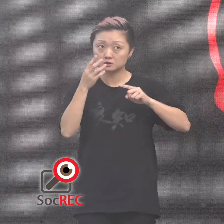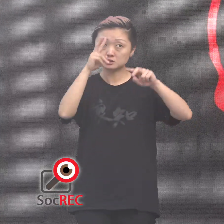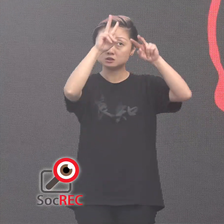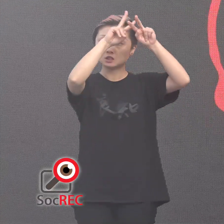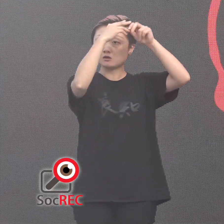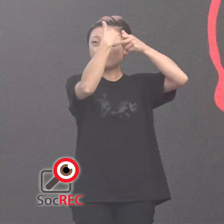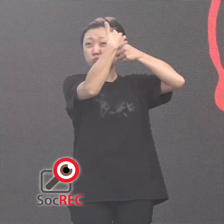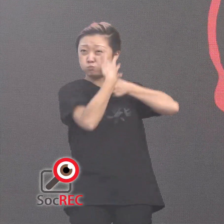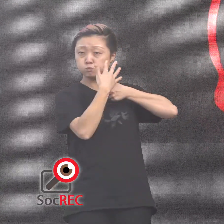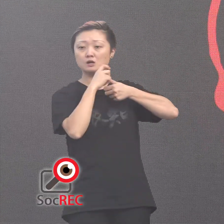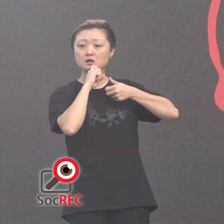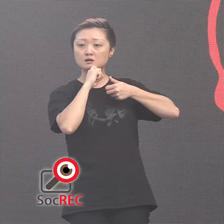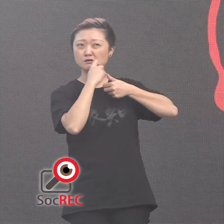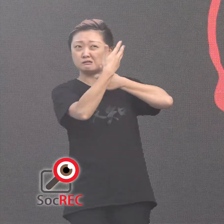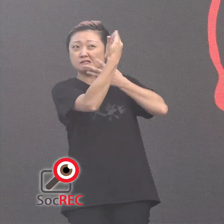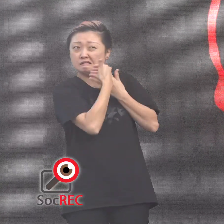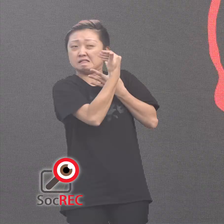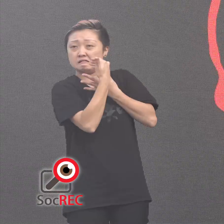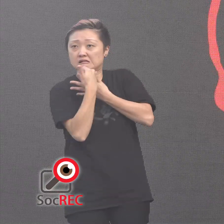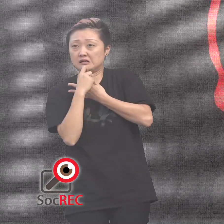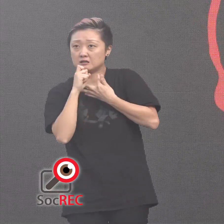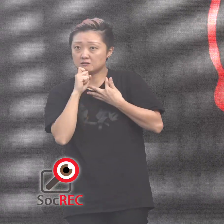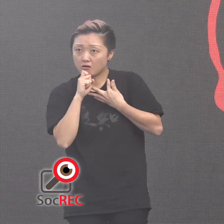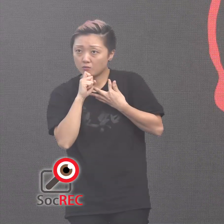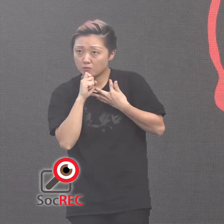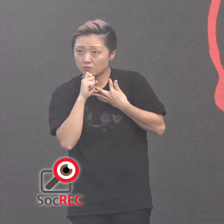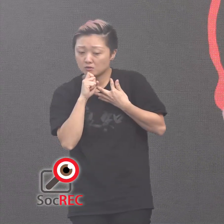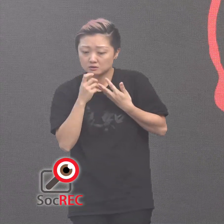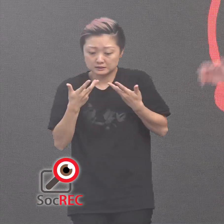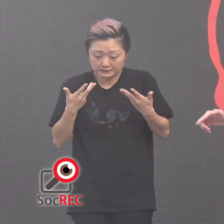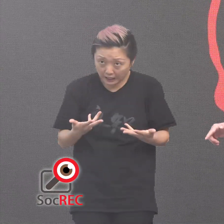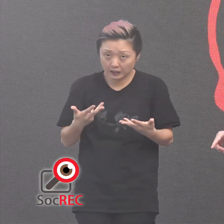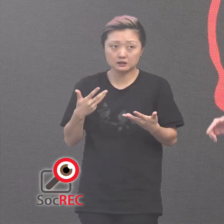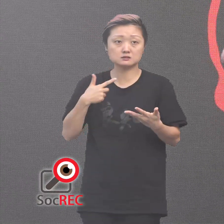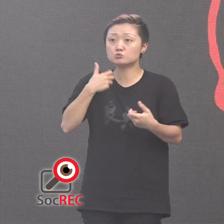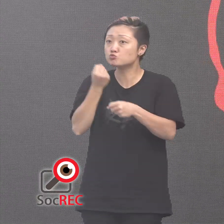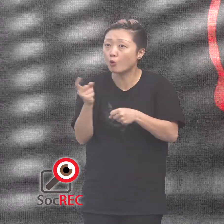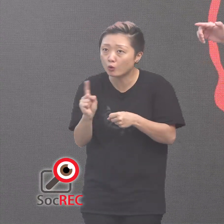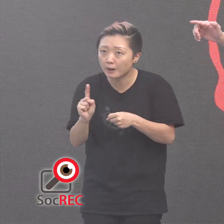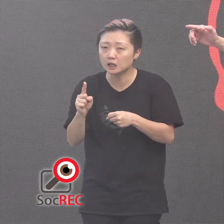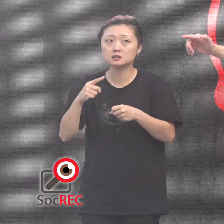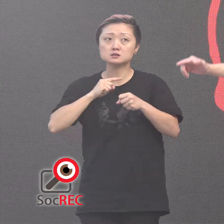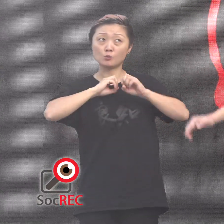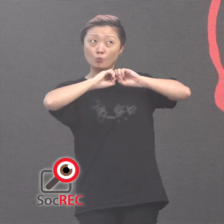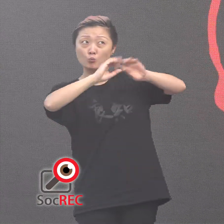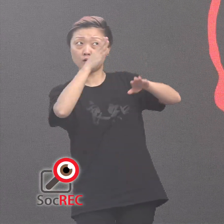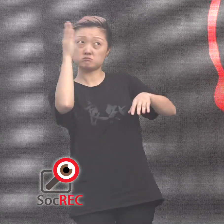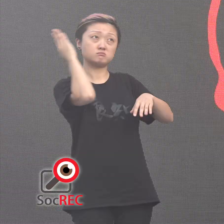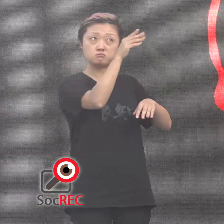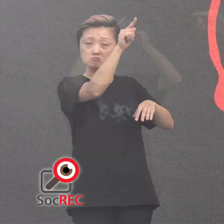生活方式。今天我们就要告诉大家，我们要告诉罪恶的中共政